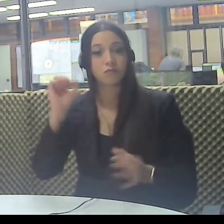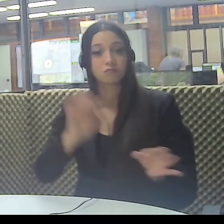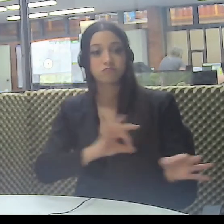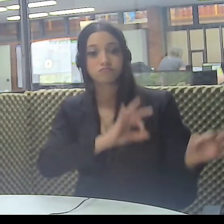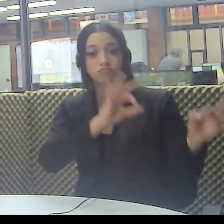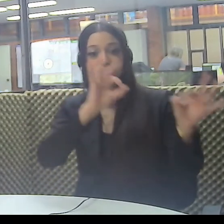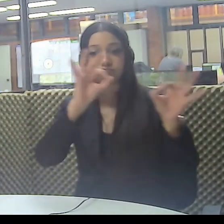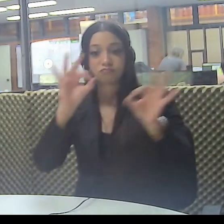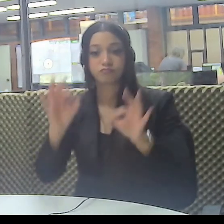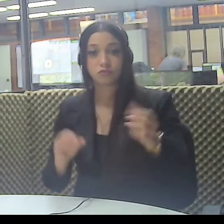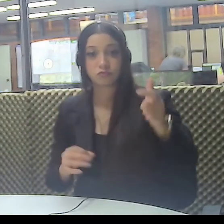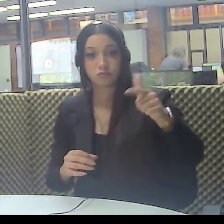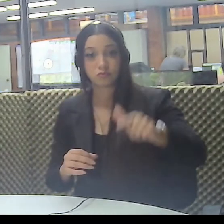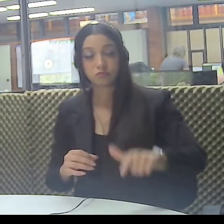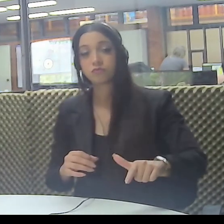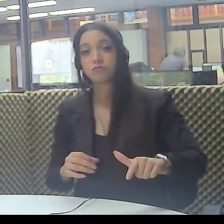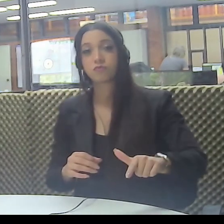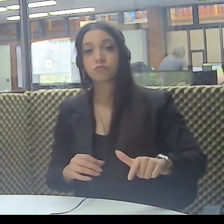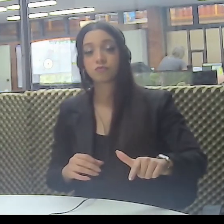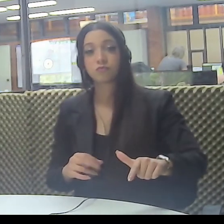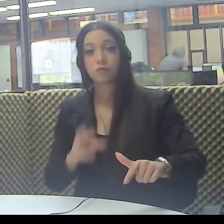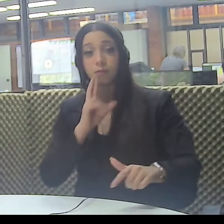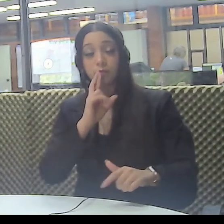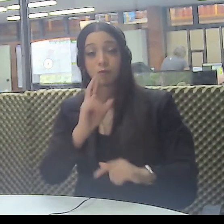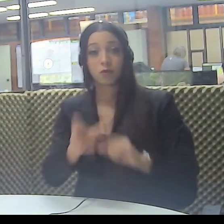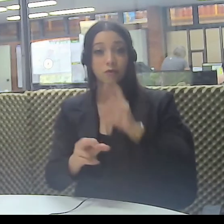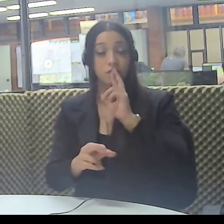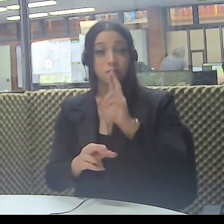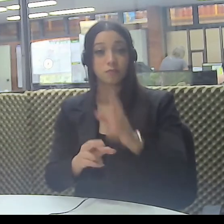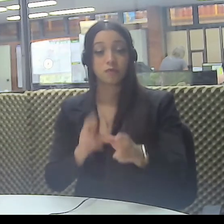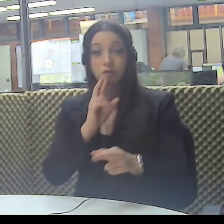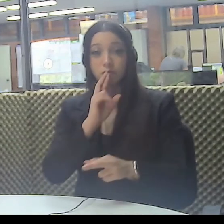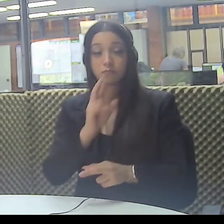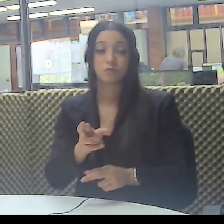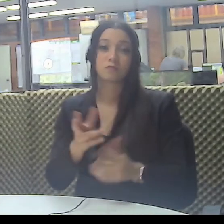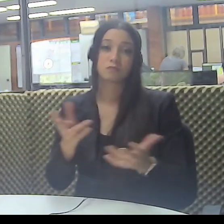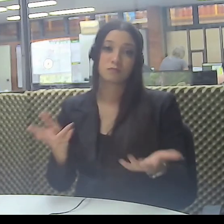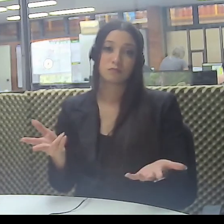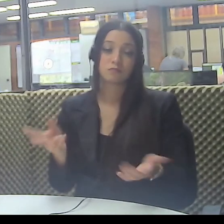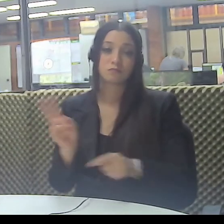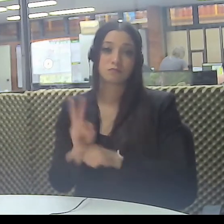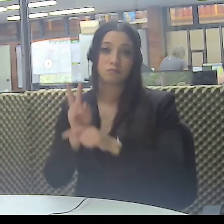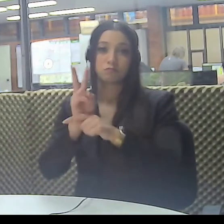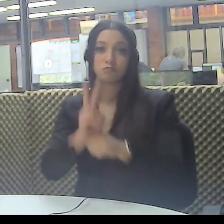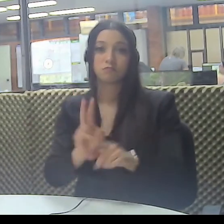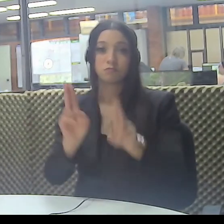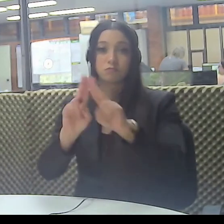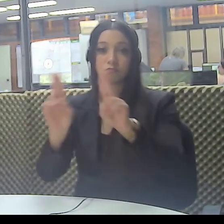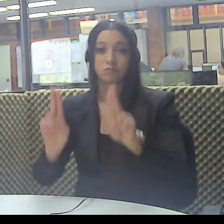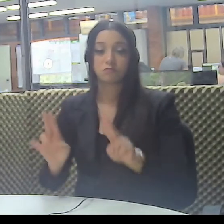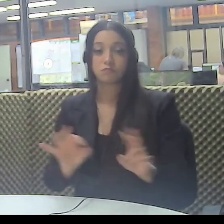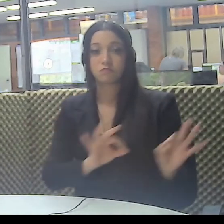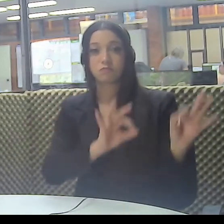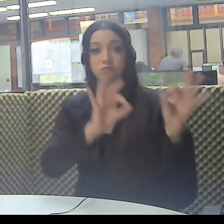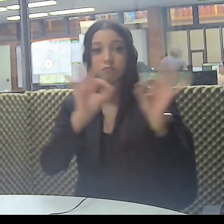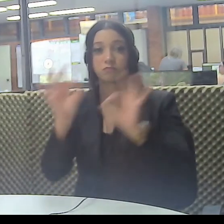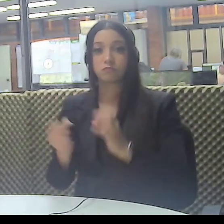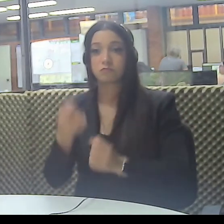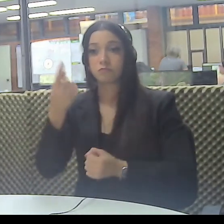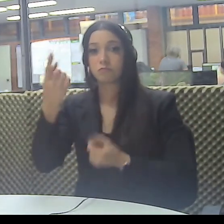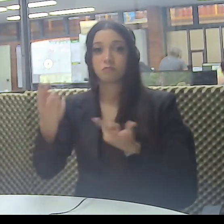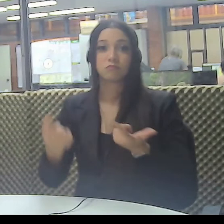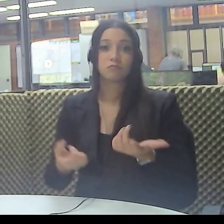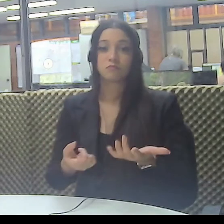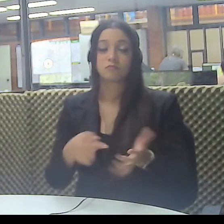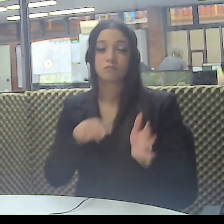acompanhar novamente essas respostas, né, que foram dadas aí pelo superintendente e acompanhar mais alguns